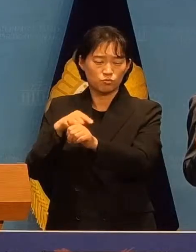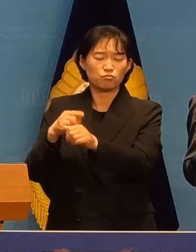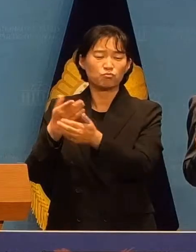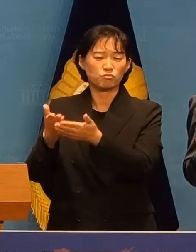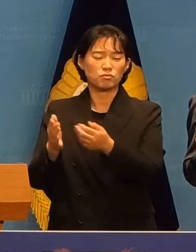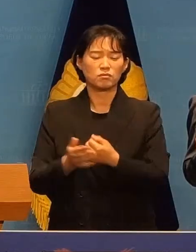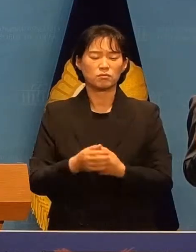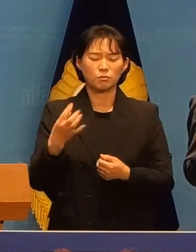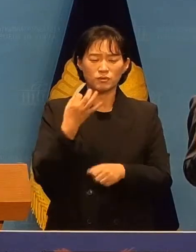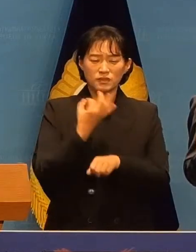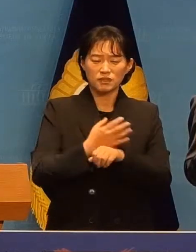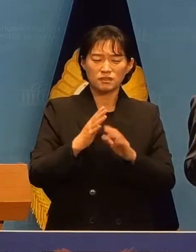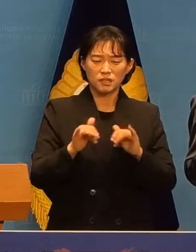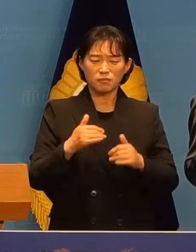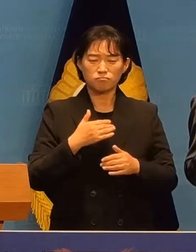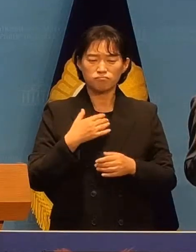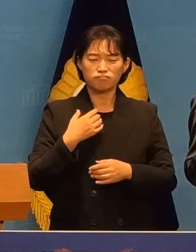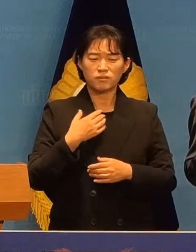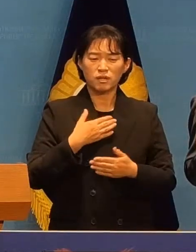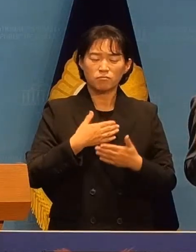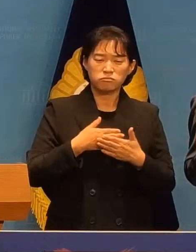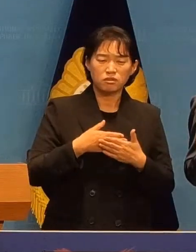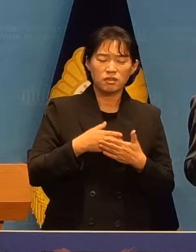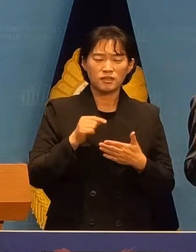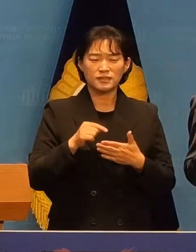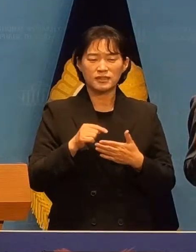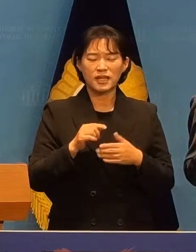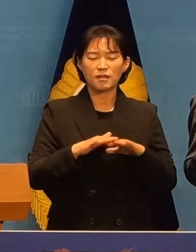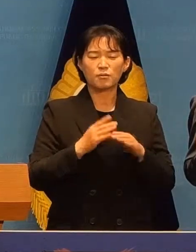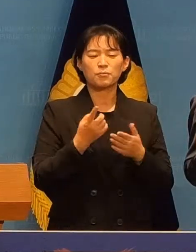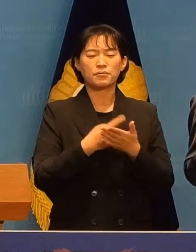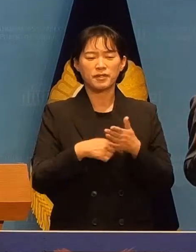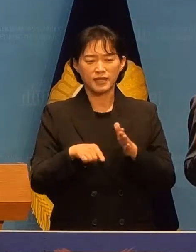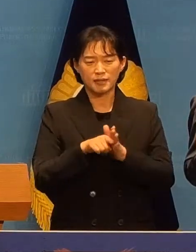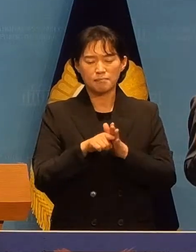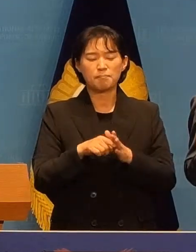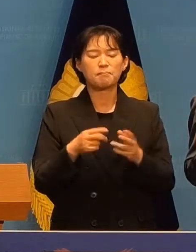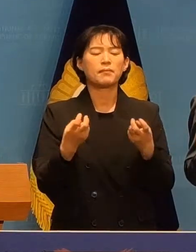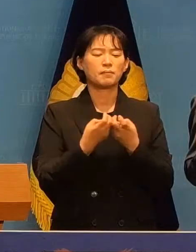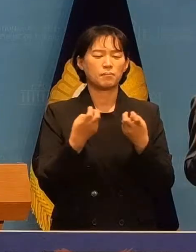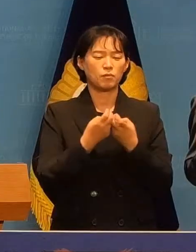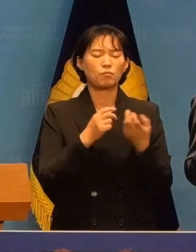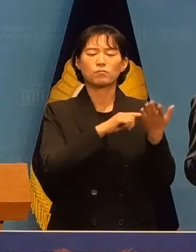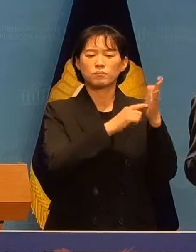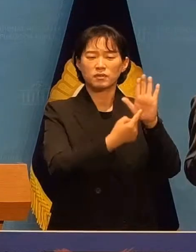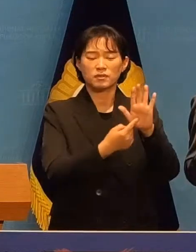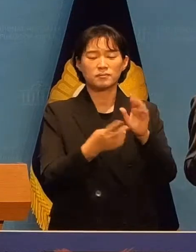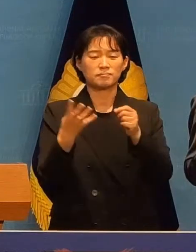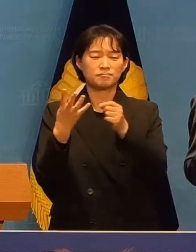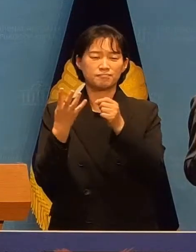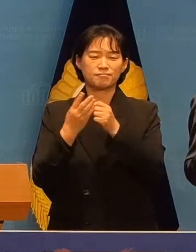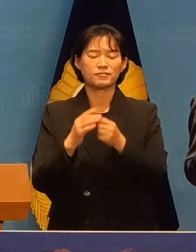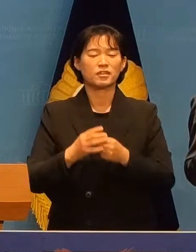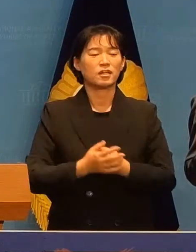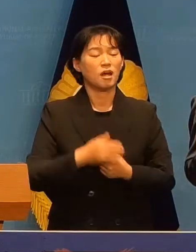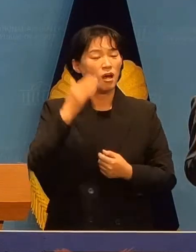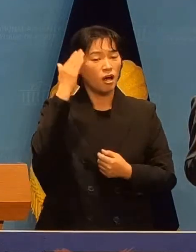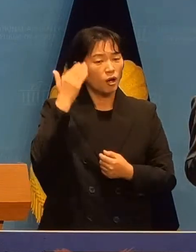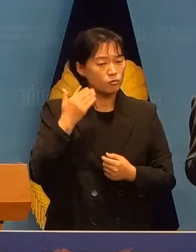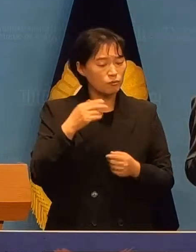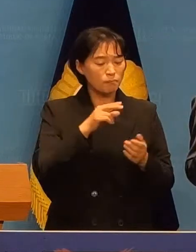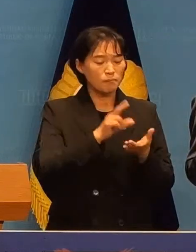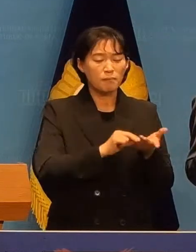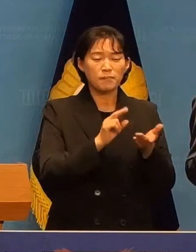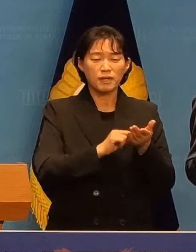불안을 해소할 구체적 애프터 서비스 안정 방안 공개. 넷째, 국내 판매